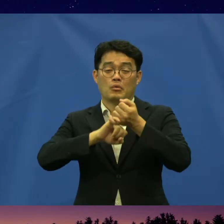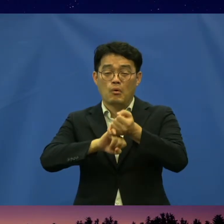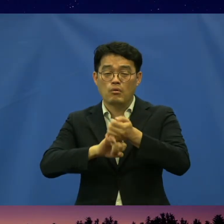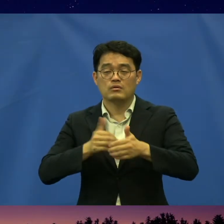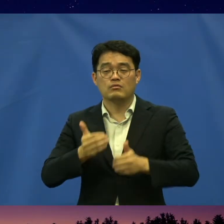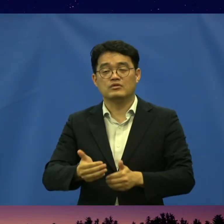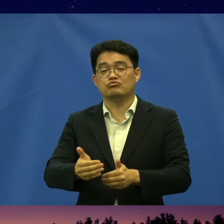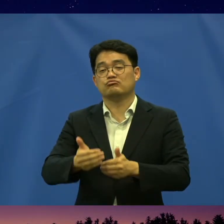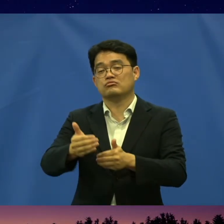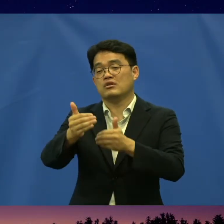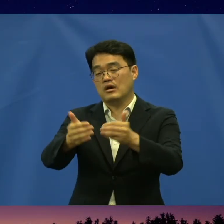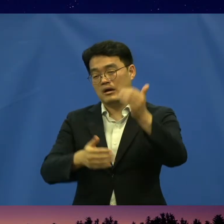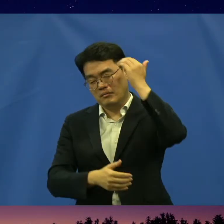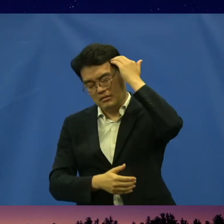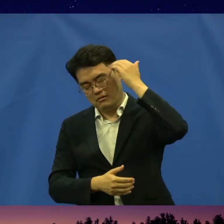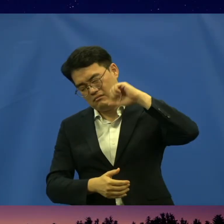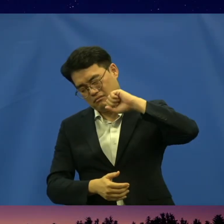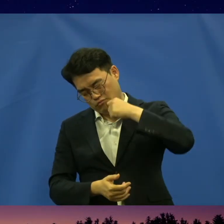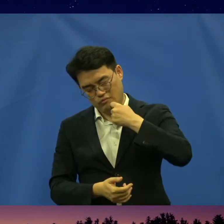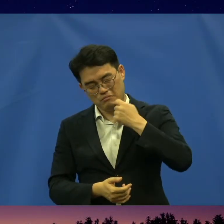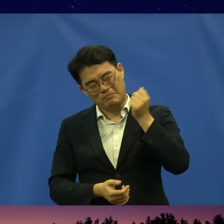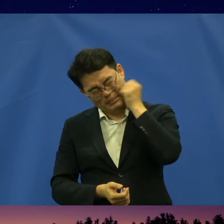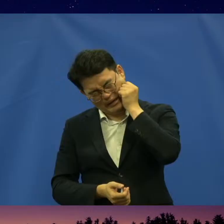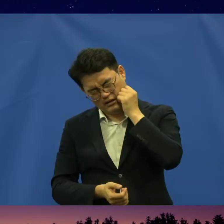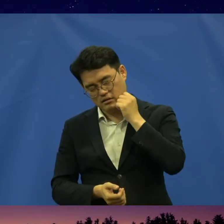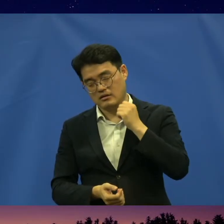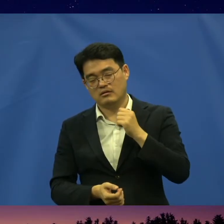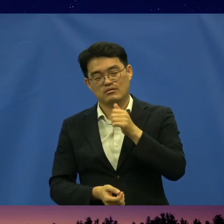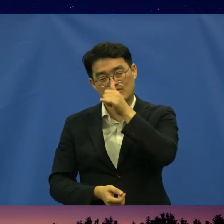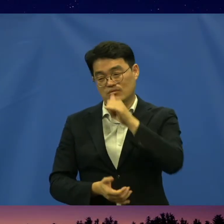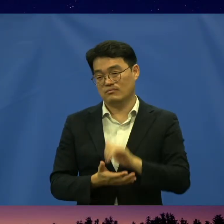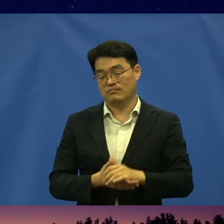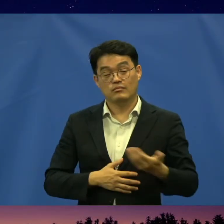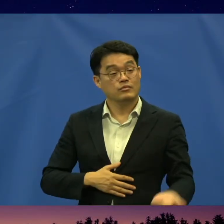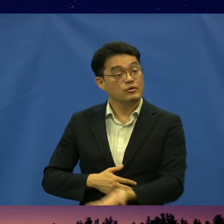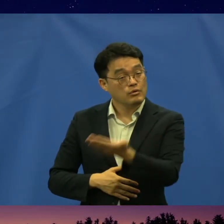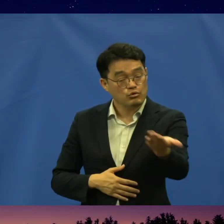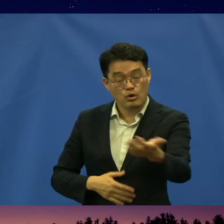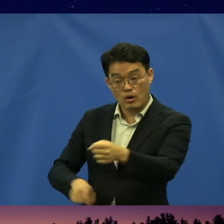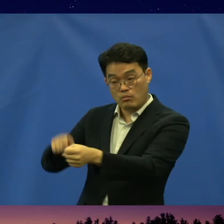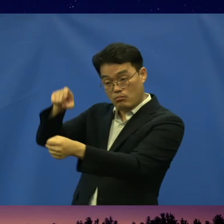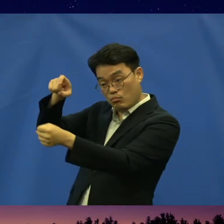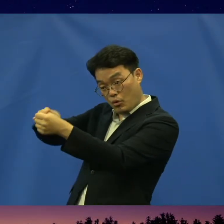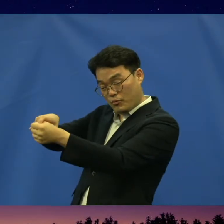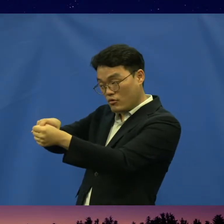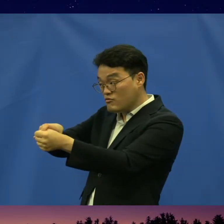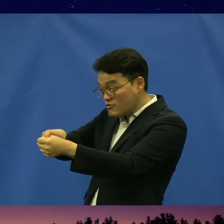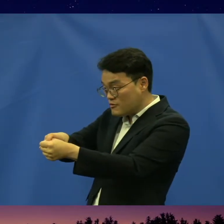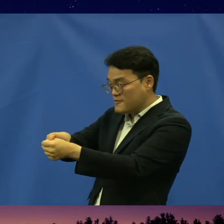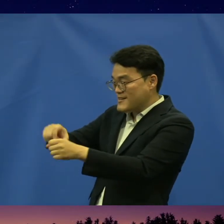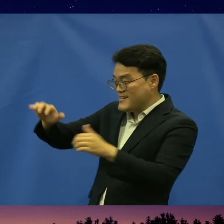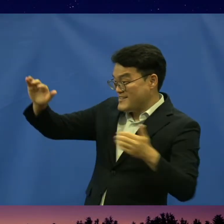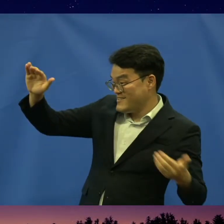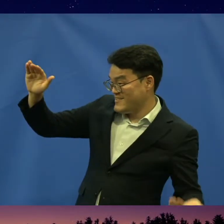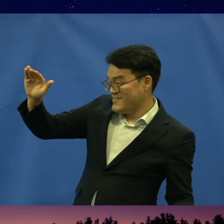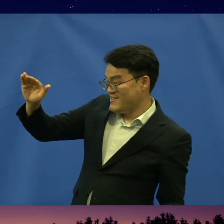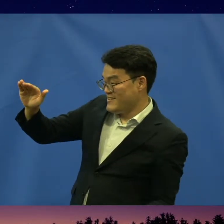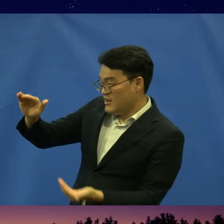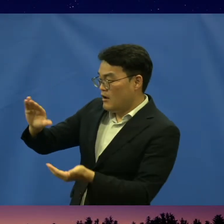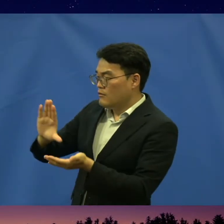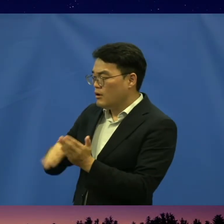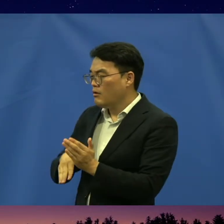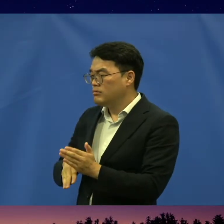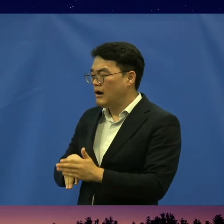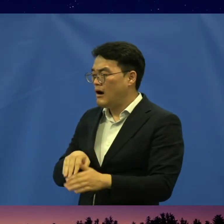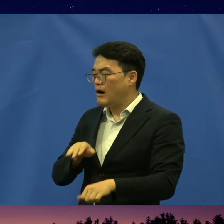여러분들이 지금 무슨 일을 하는데, 목표를 향해 가는데 어렵다? 그 당연한 거예요. 왜 이렇게 어렵지? 원래